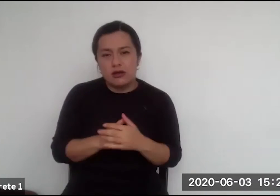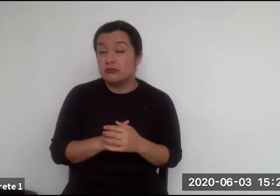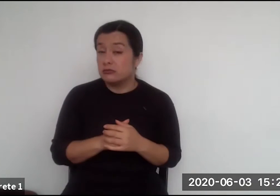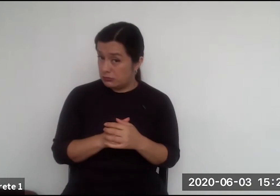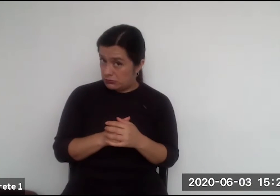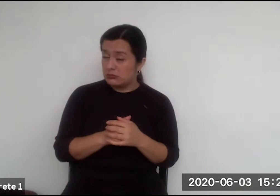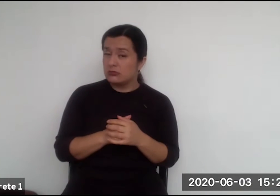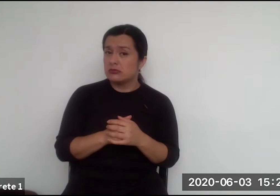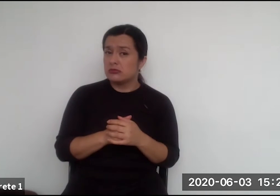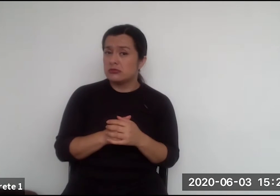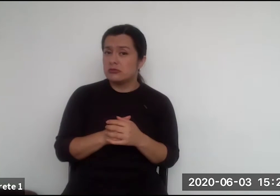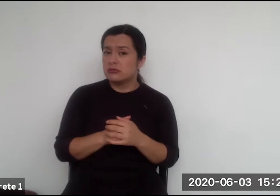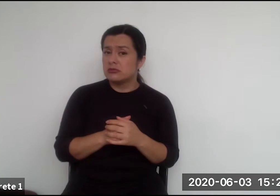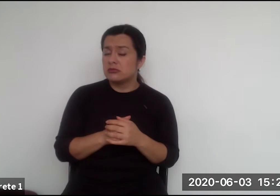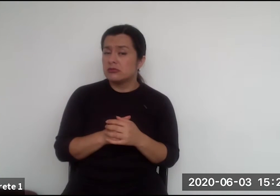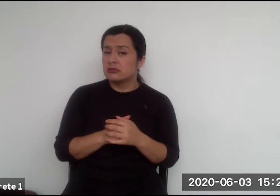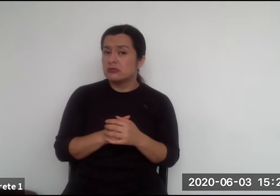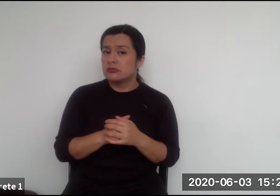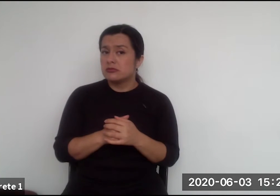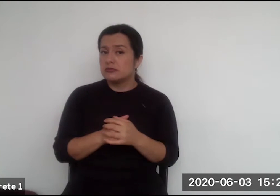los más,